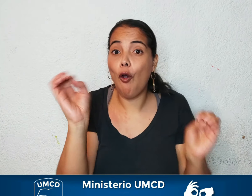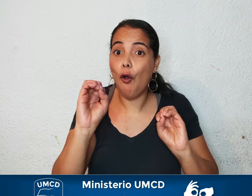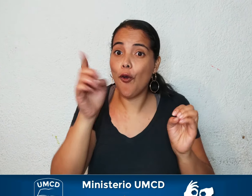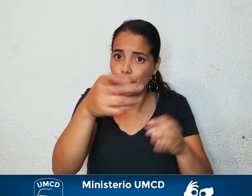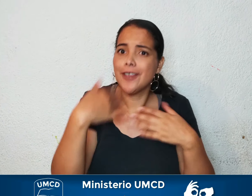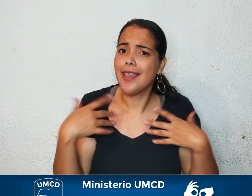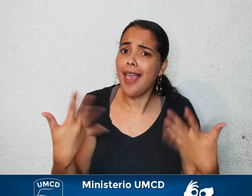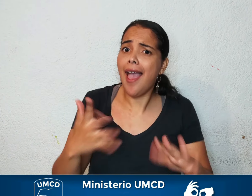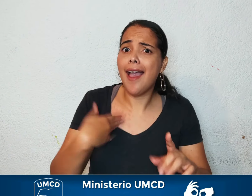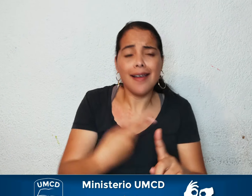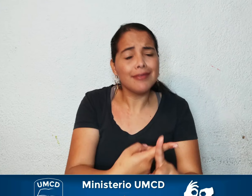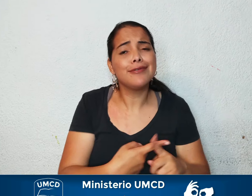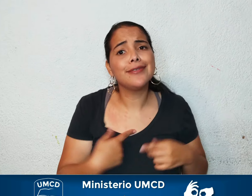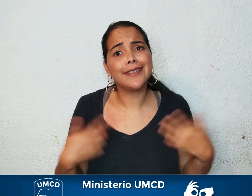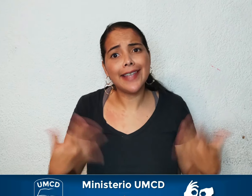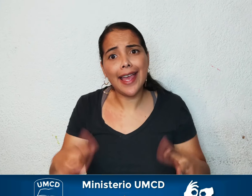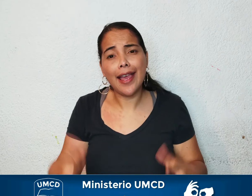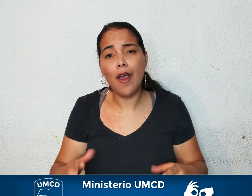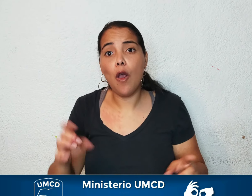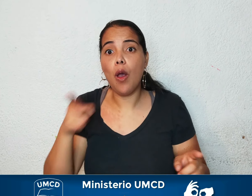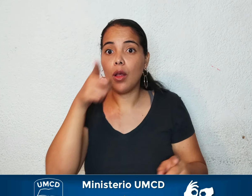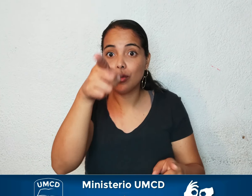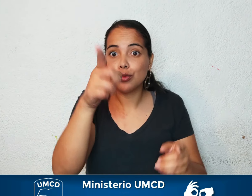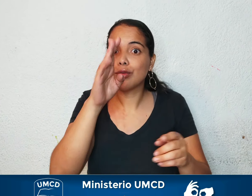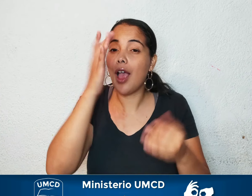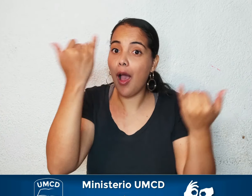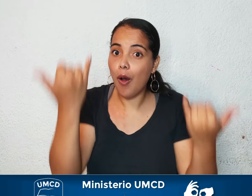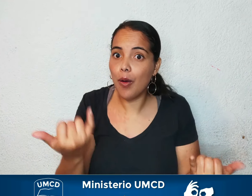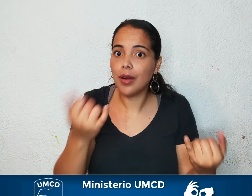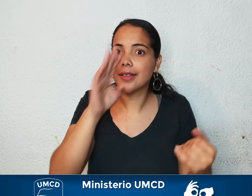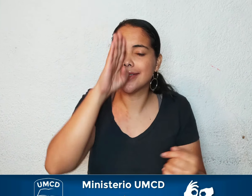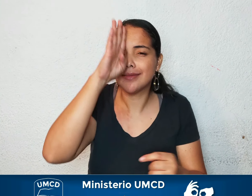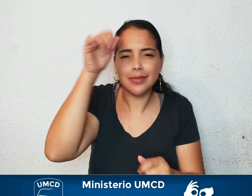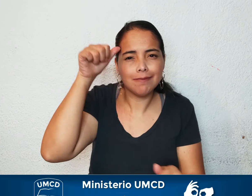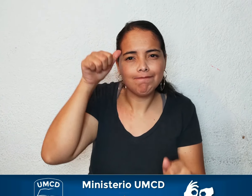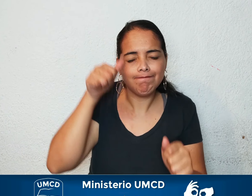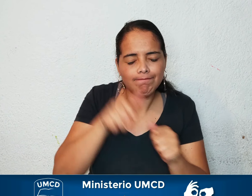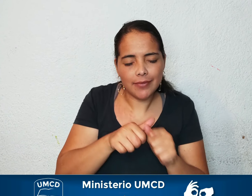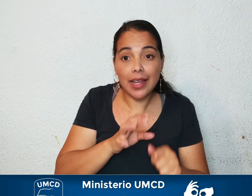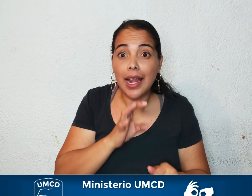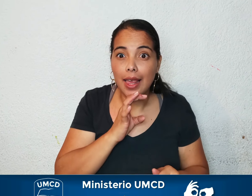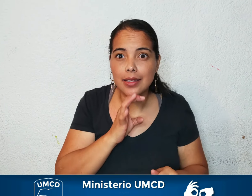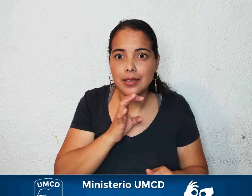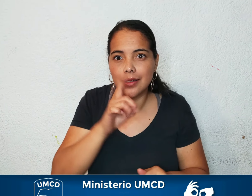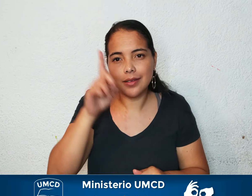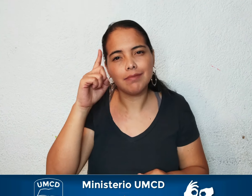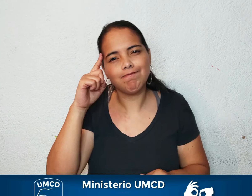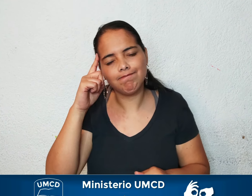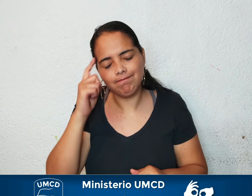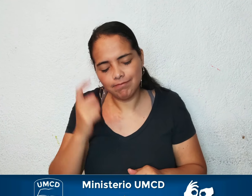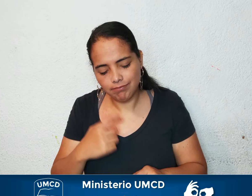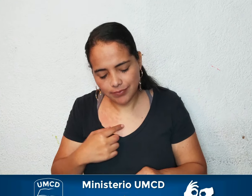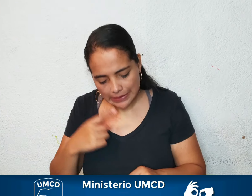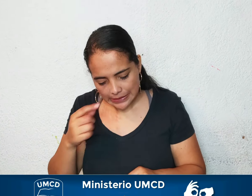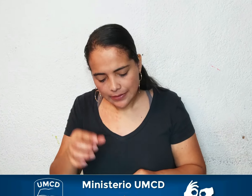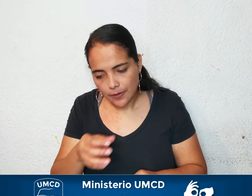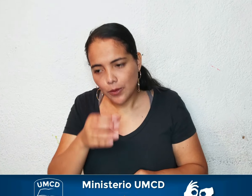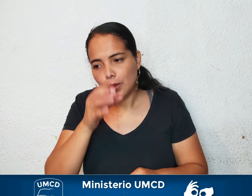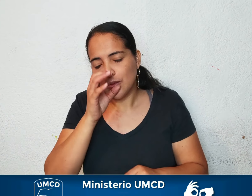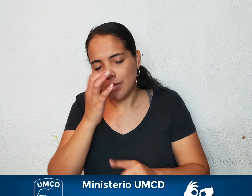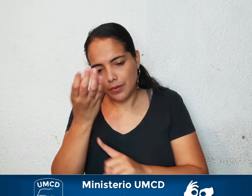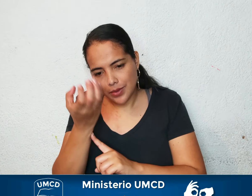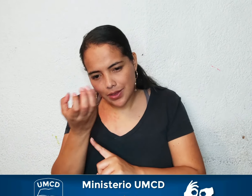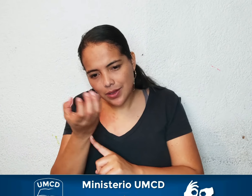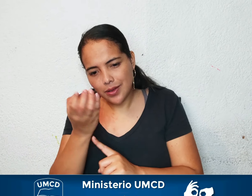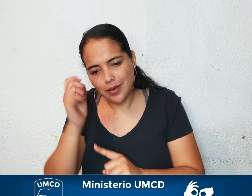creído en él, cada vez que vaya a participar de la cena, cada vez que vaya a participar del pan y del vino